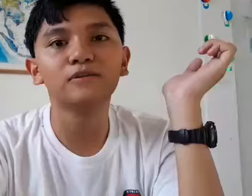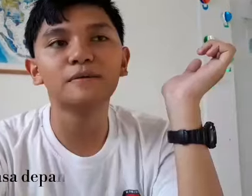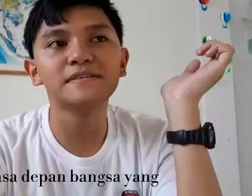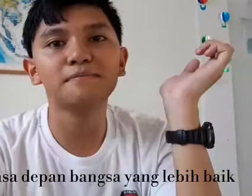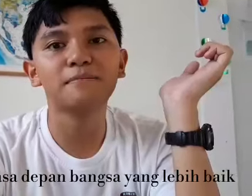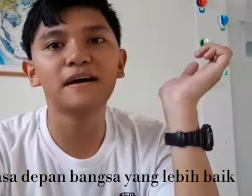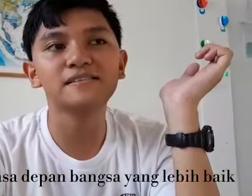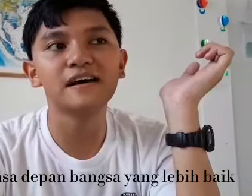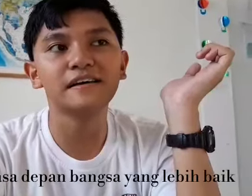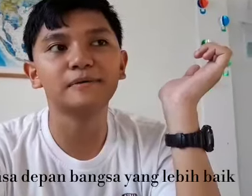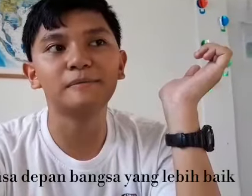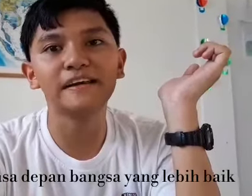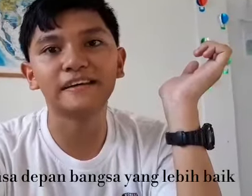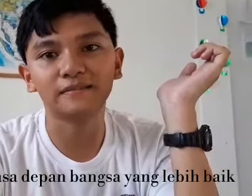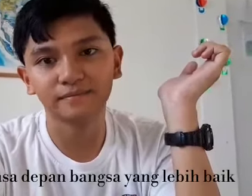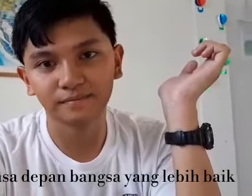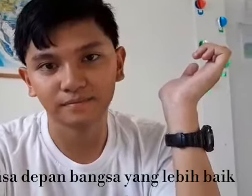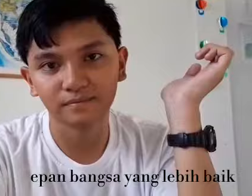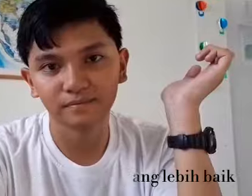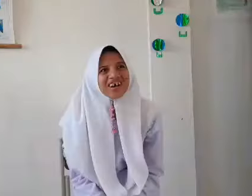Bukan masa depan bangsa yang lebih baik.